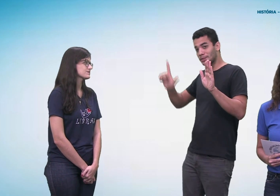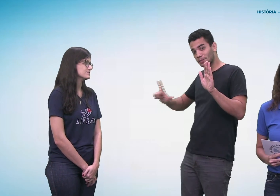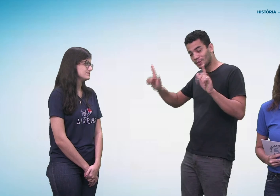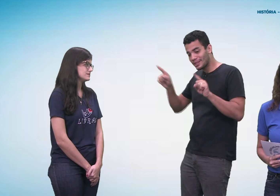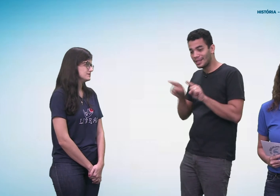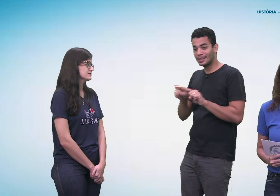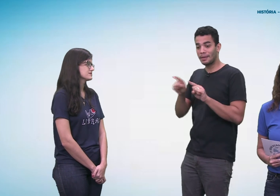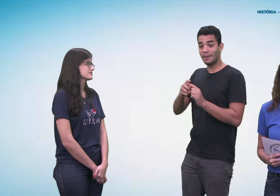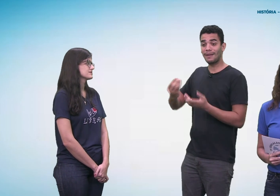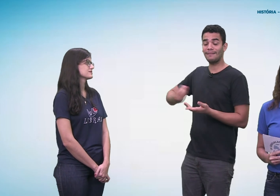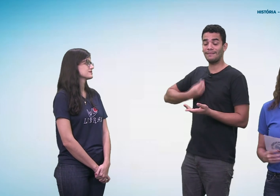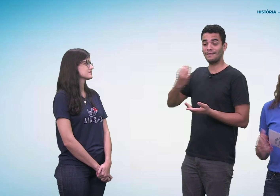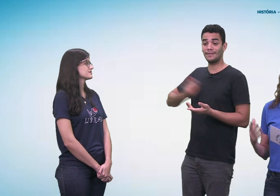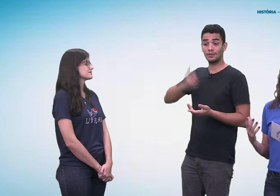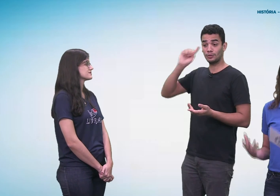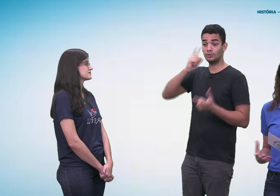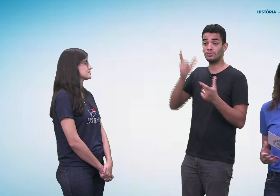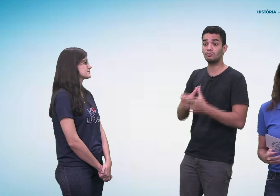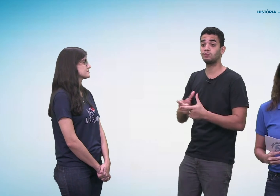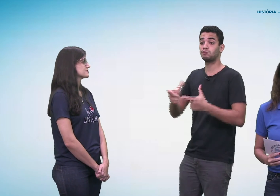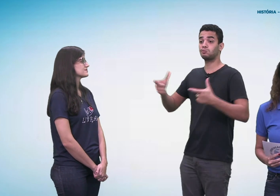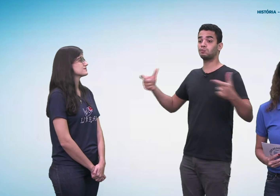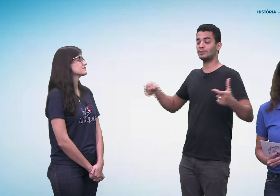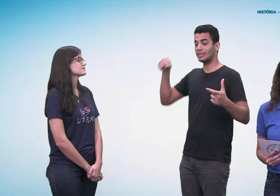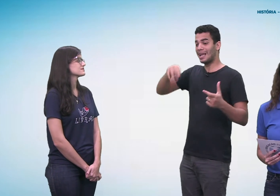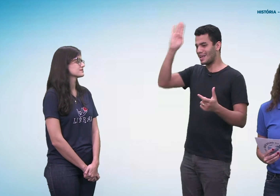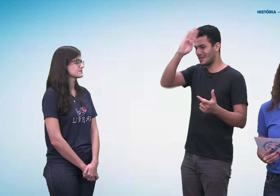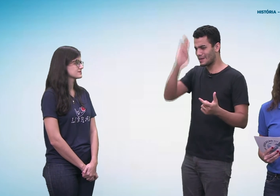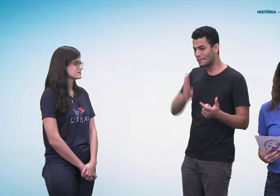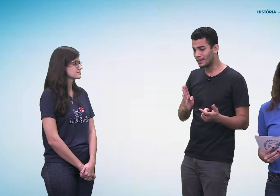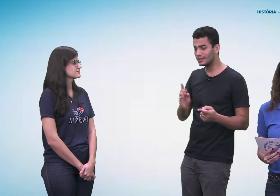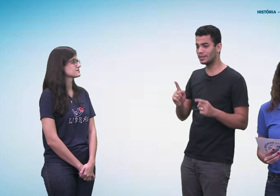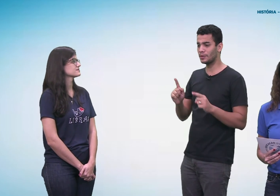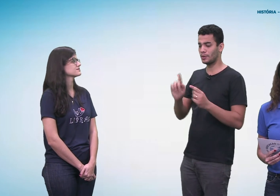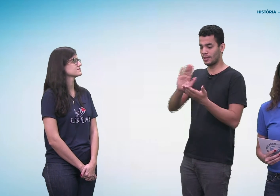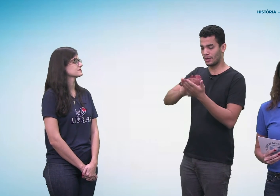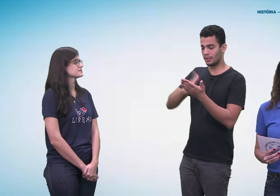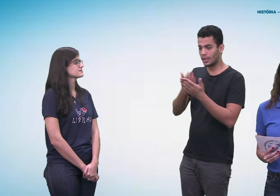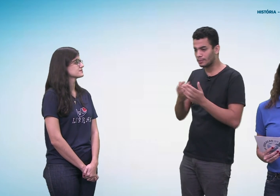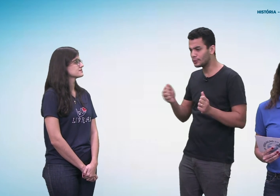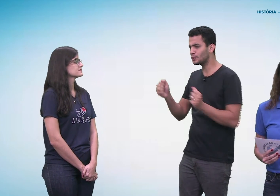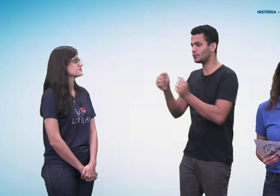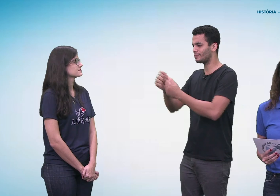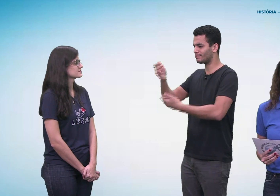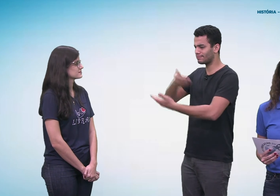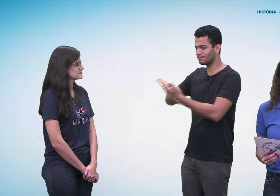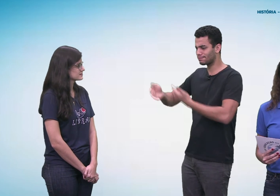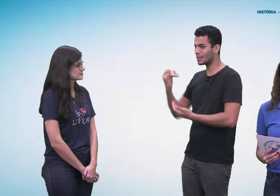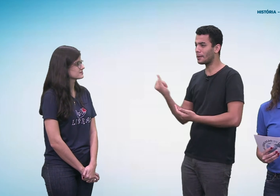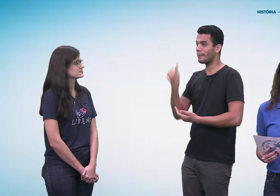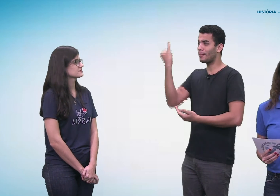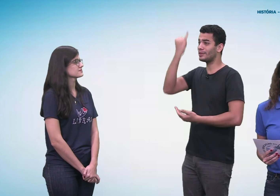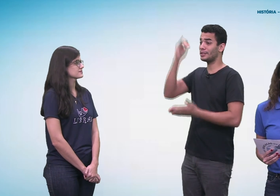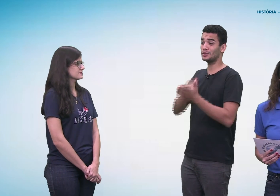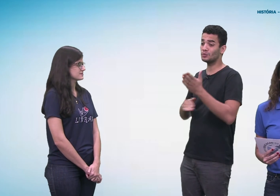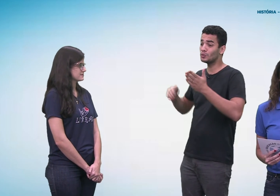os surdos, e também dos intérpretes, que é muito importante, eles são fundamentais para que essa comunicação